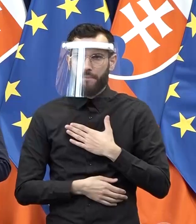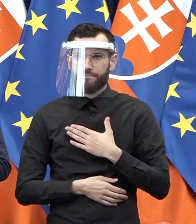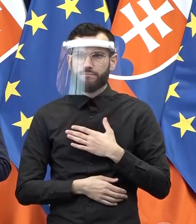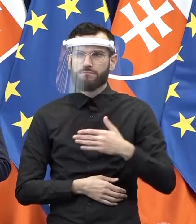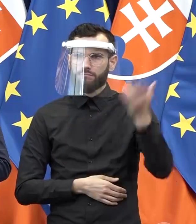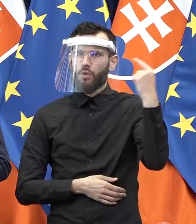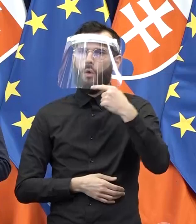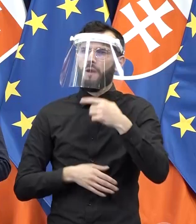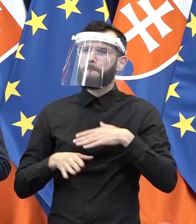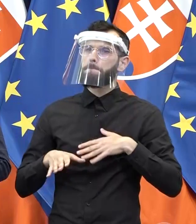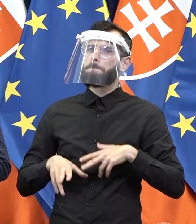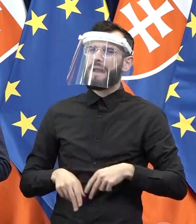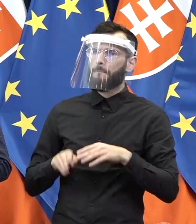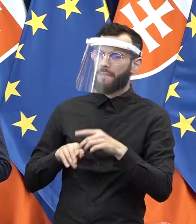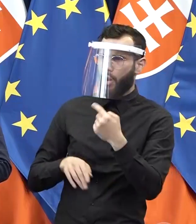čo vzpomínal aj pán premiér,